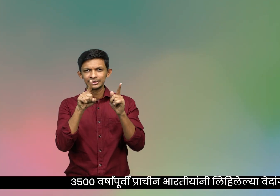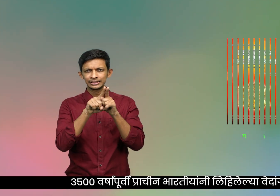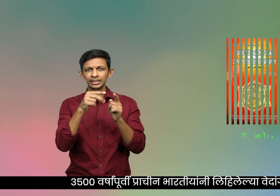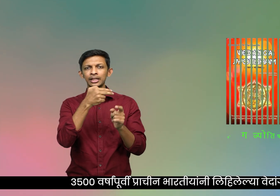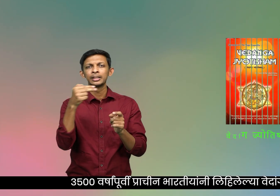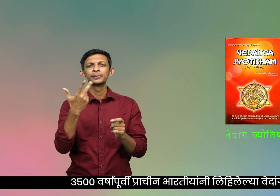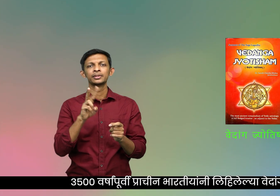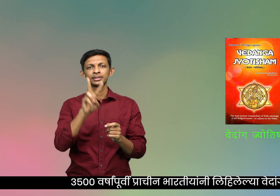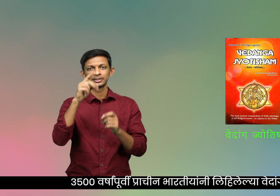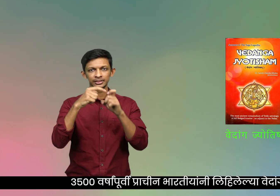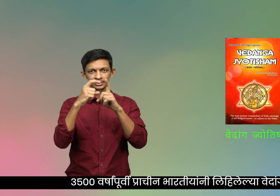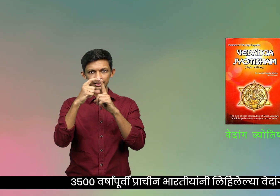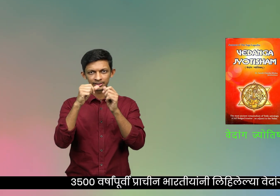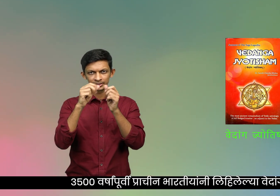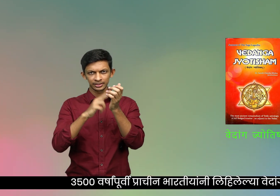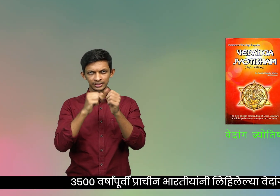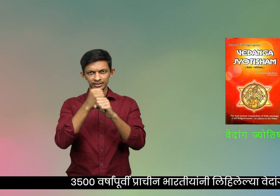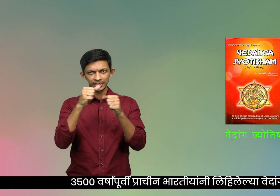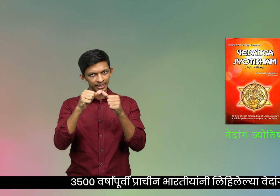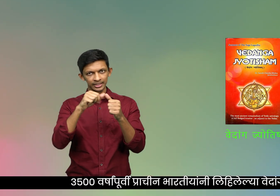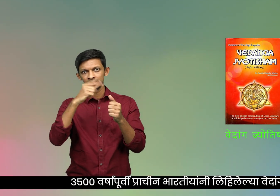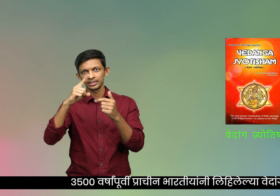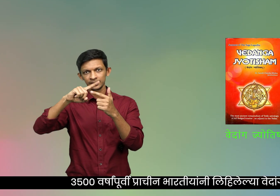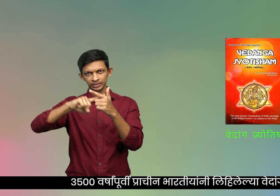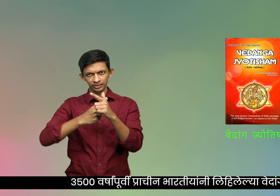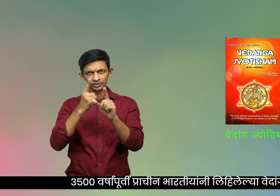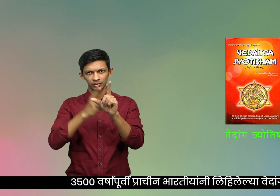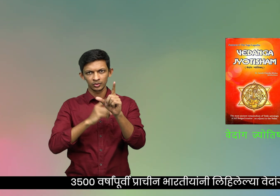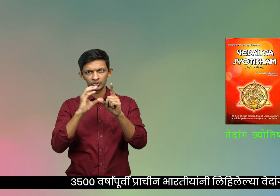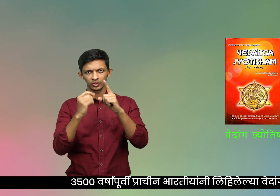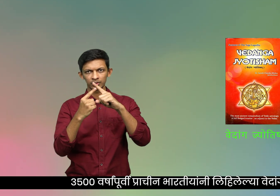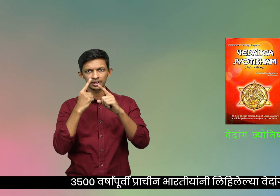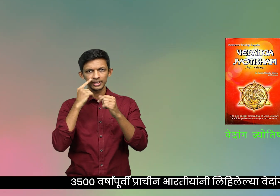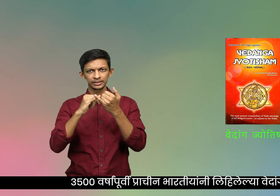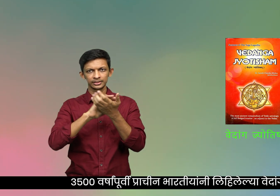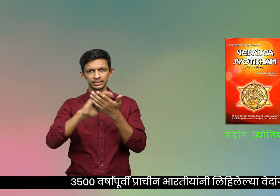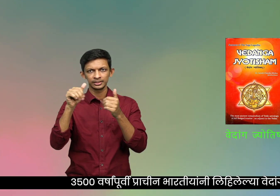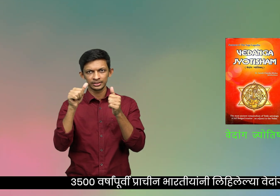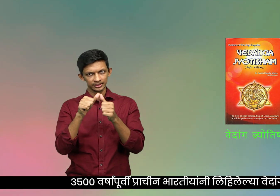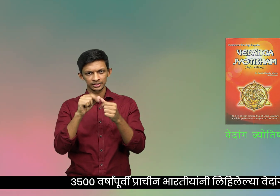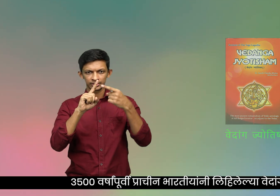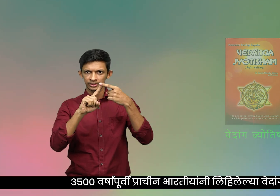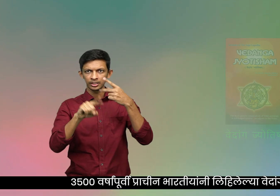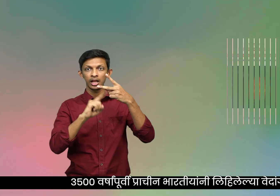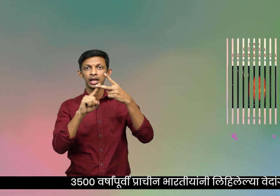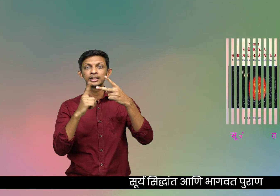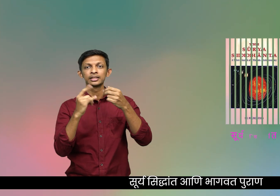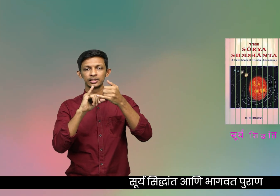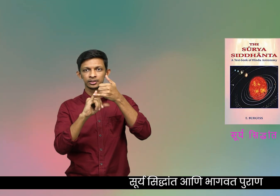3500 वर्षपूर्वी प्राचीन भारतीयांनी लिहिलेल्या वेदांग, ज्योतिष, सूर्य